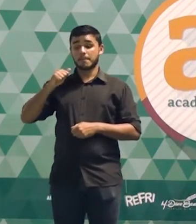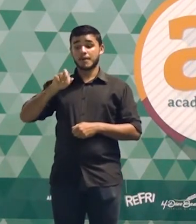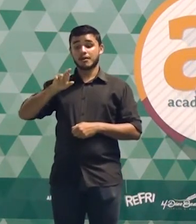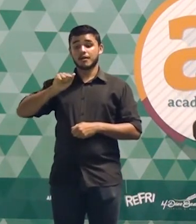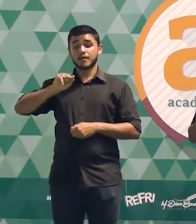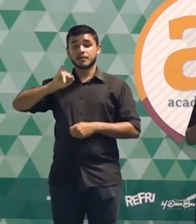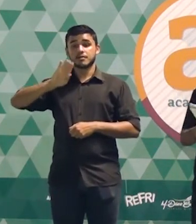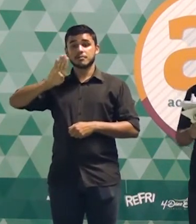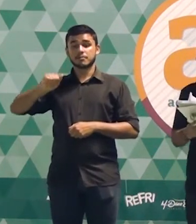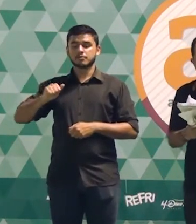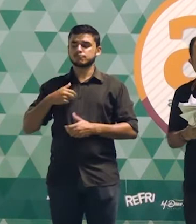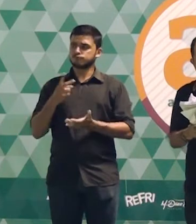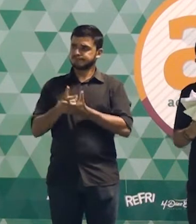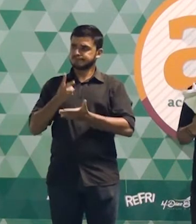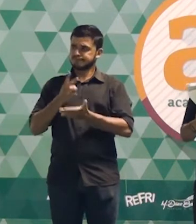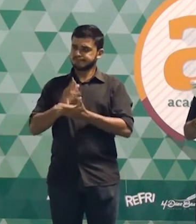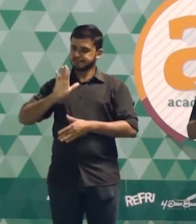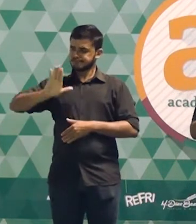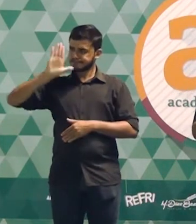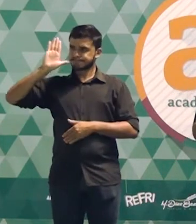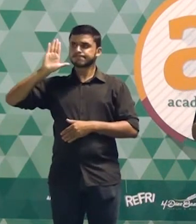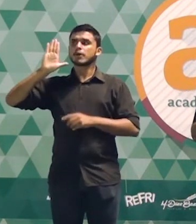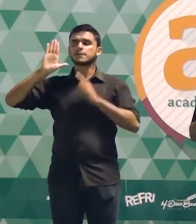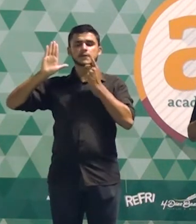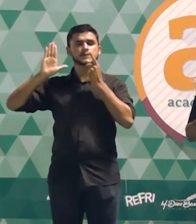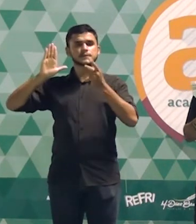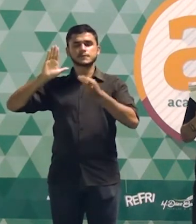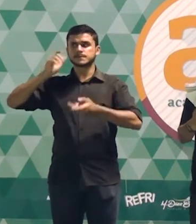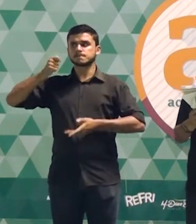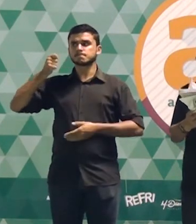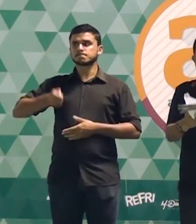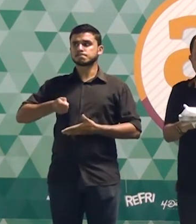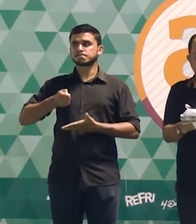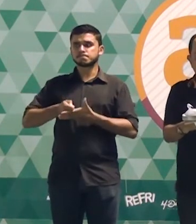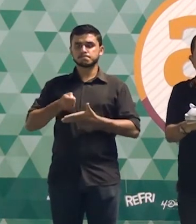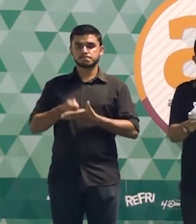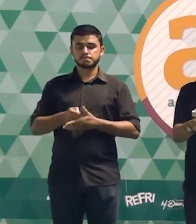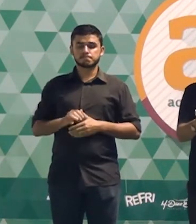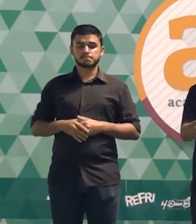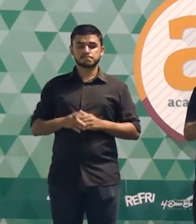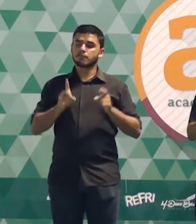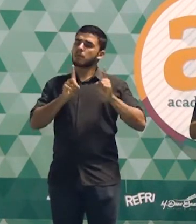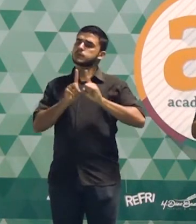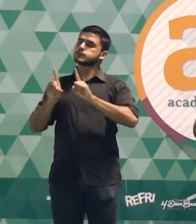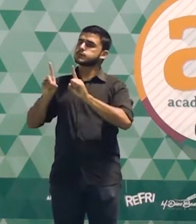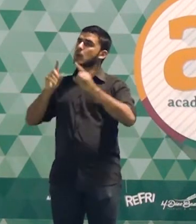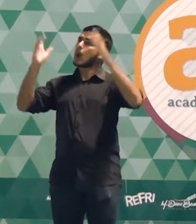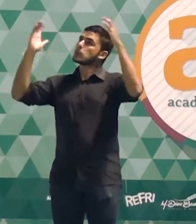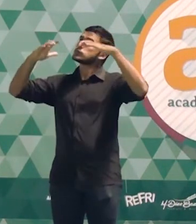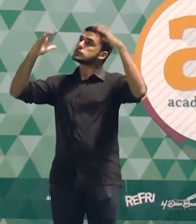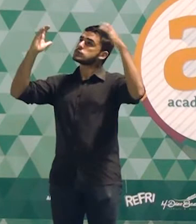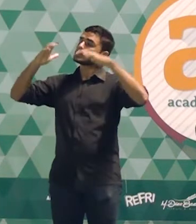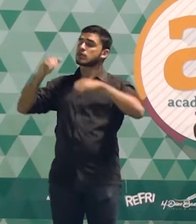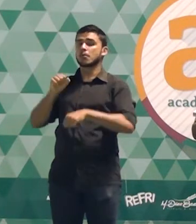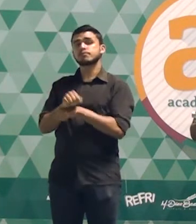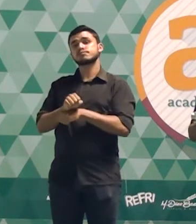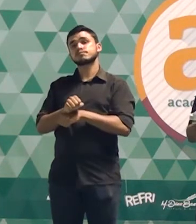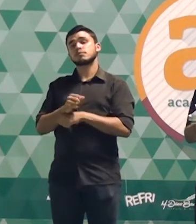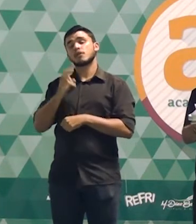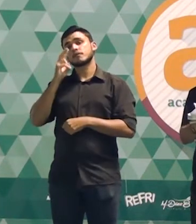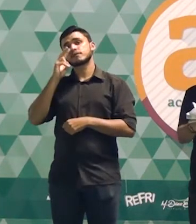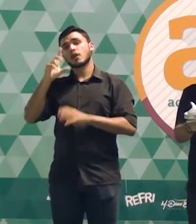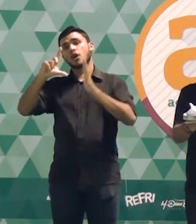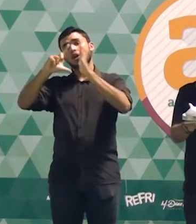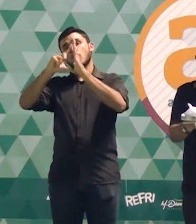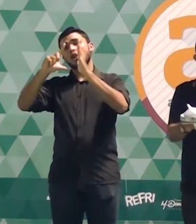grande dívida de honra. Eles não sabiam como se passeia. Andaram sob a chuva grossa e pararam diante da vitrine de